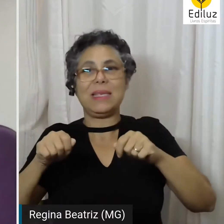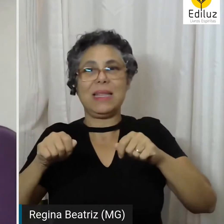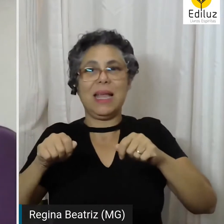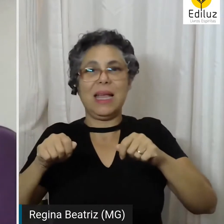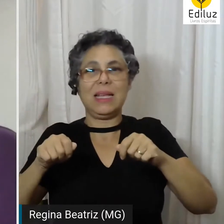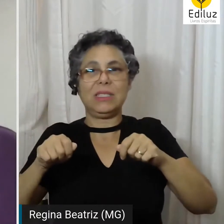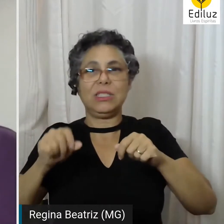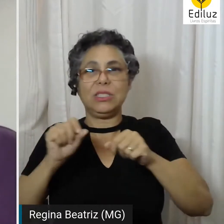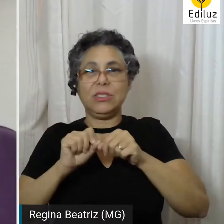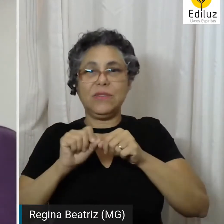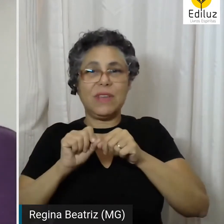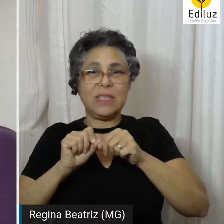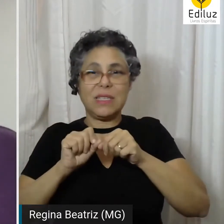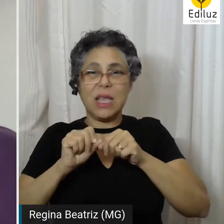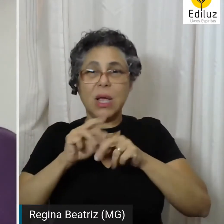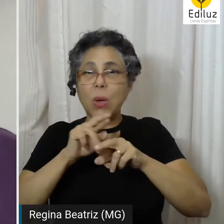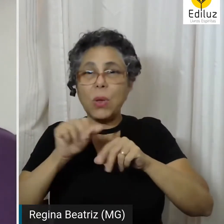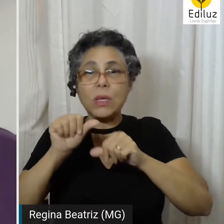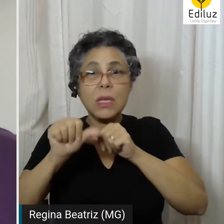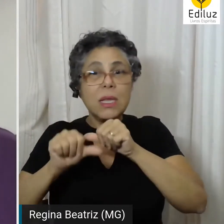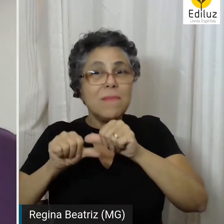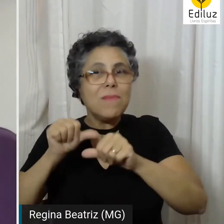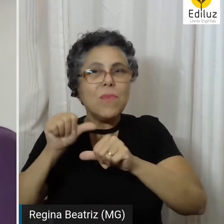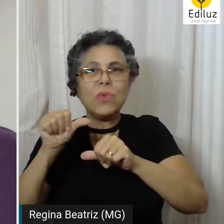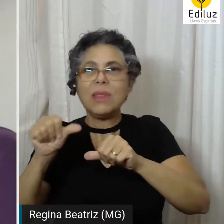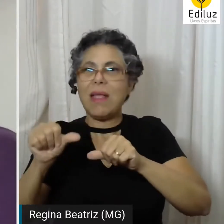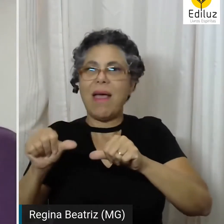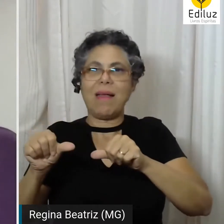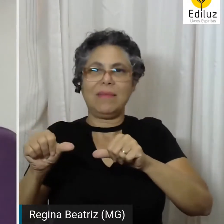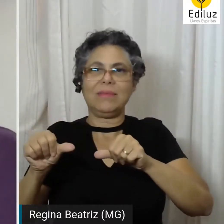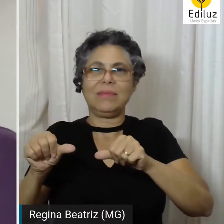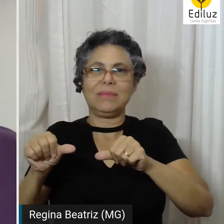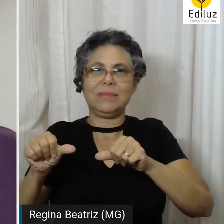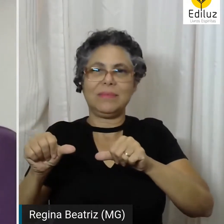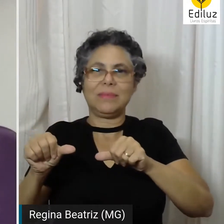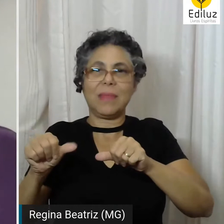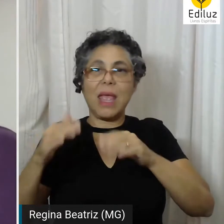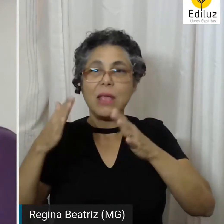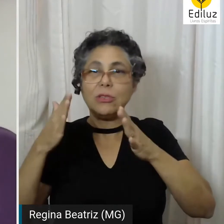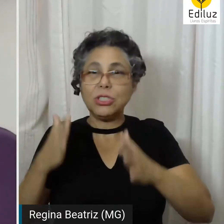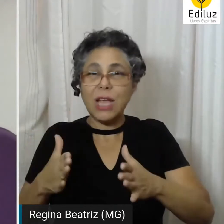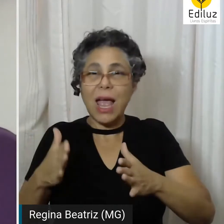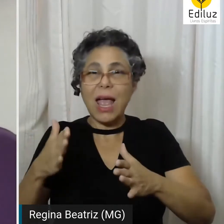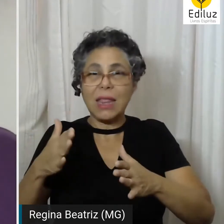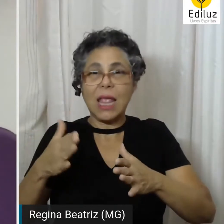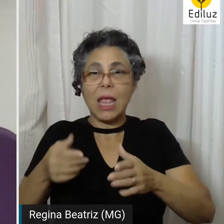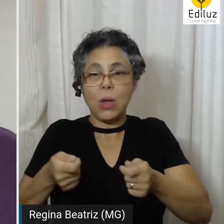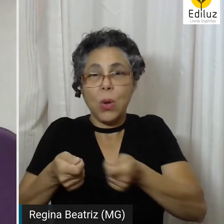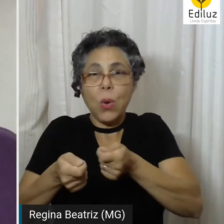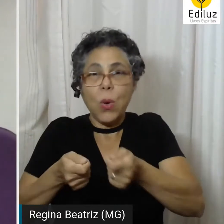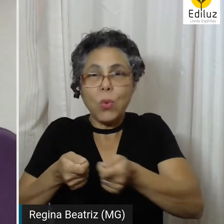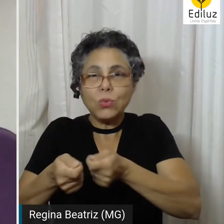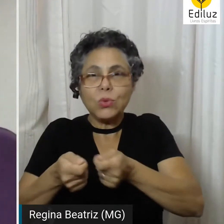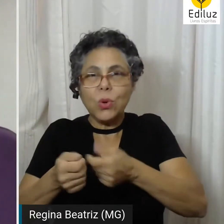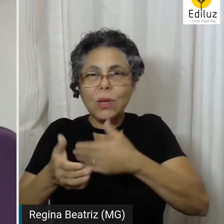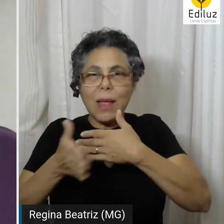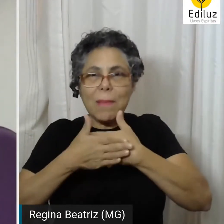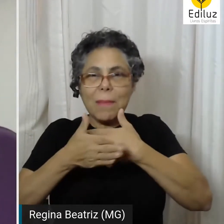ação transformadora, a partir do domínio e do controle das nossas